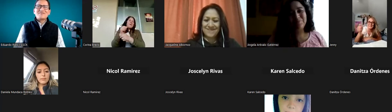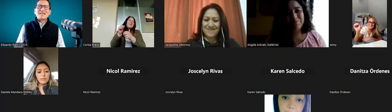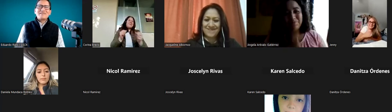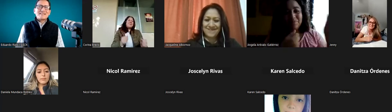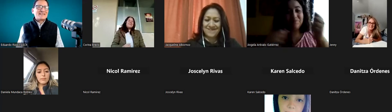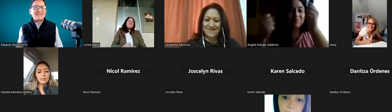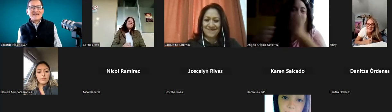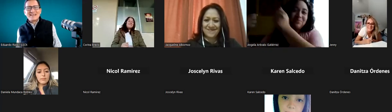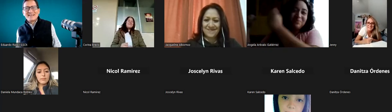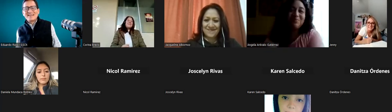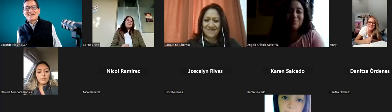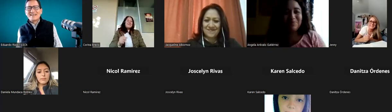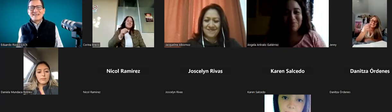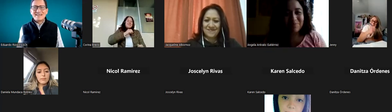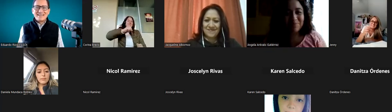¿Verbo escribir?